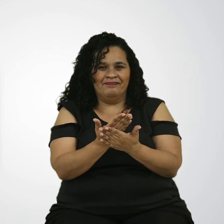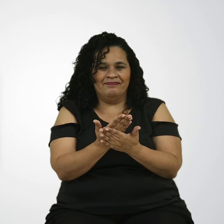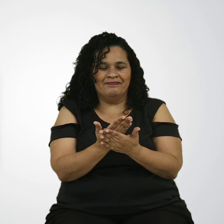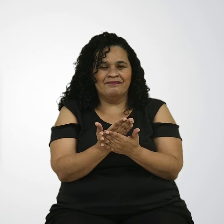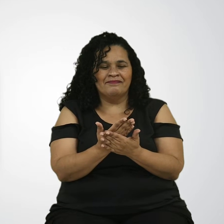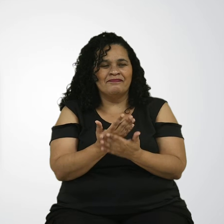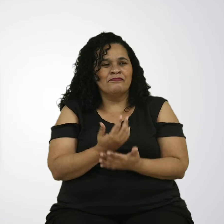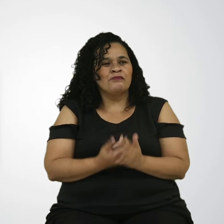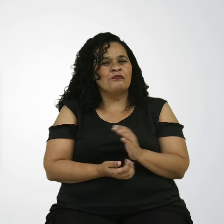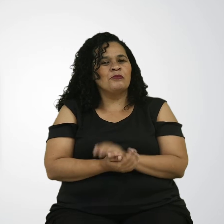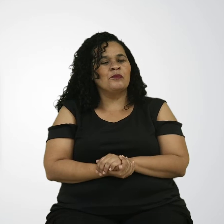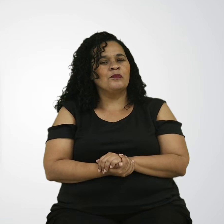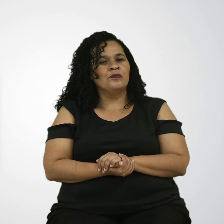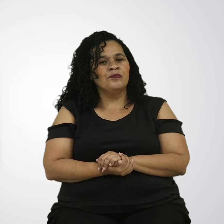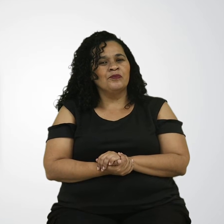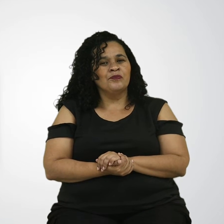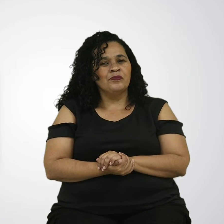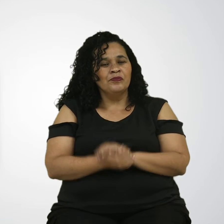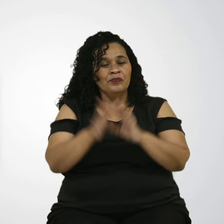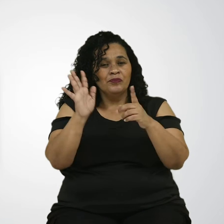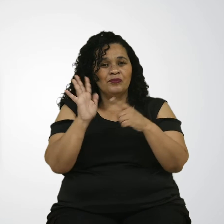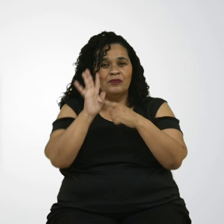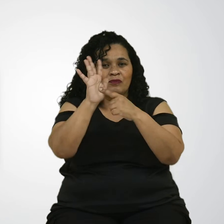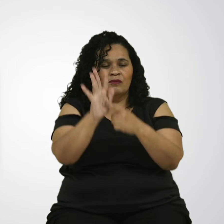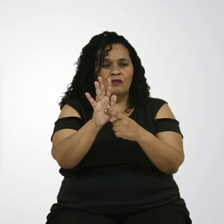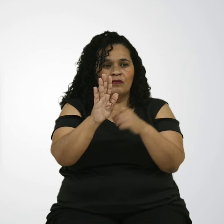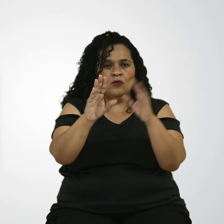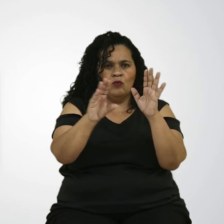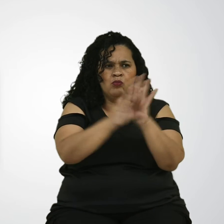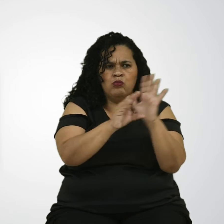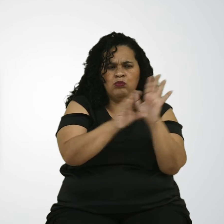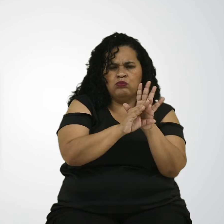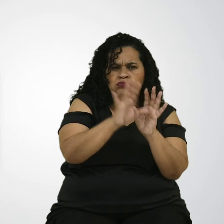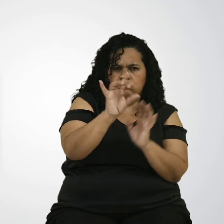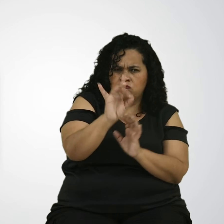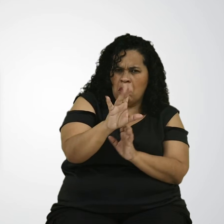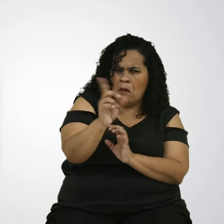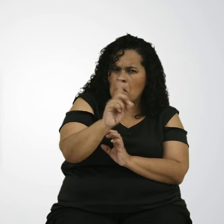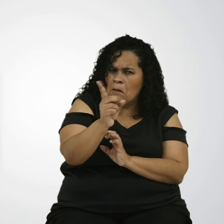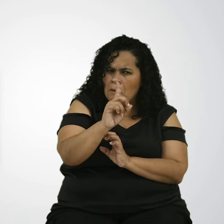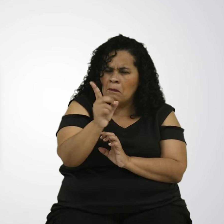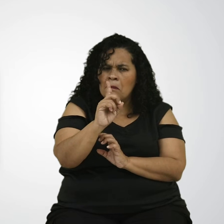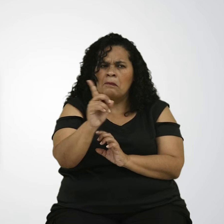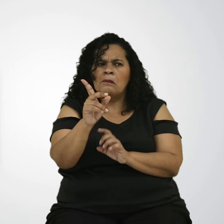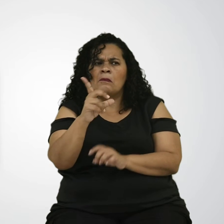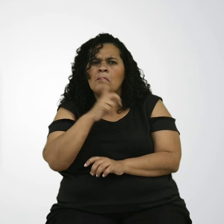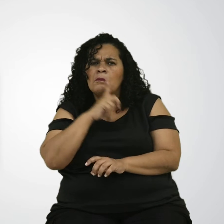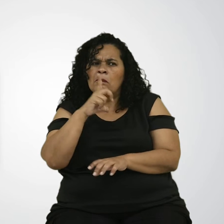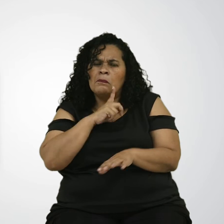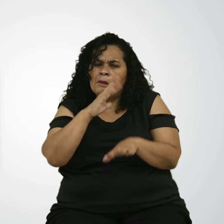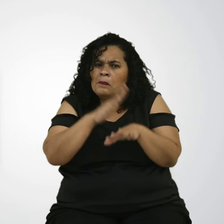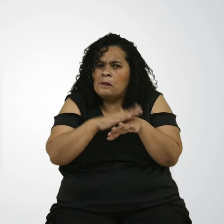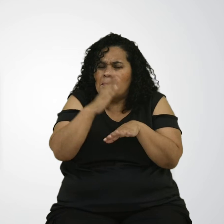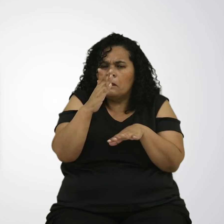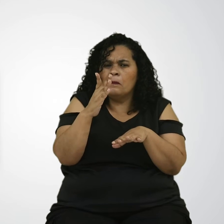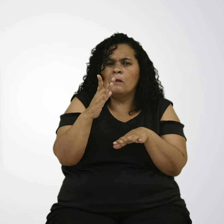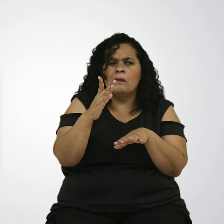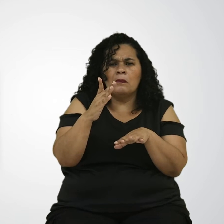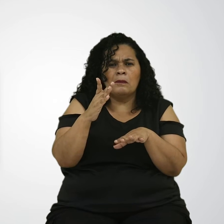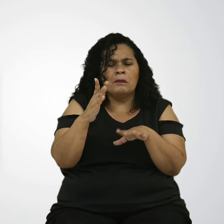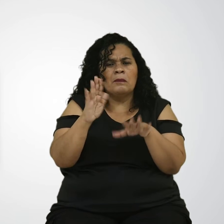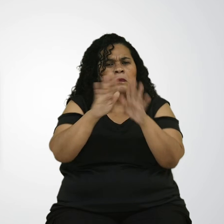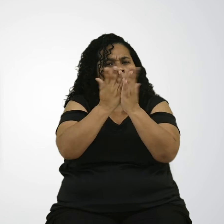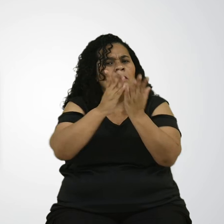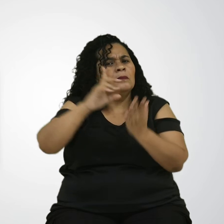texto que não é exclusivo em Colossenses, tem uma porção muito parecida